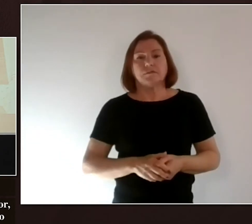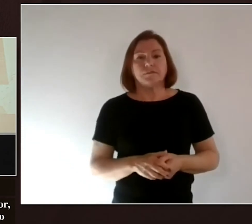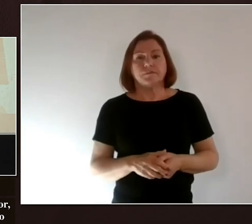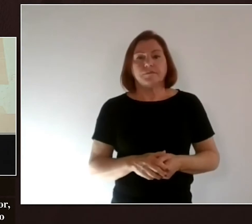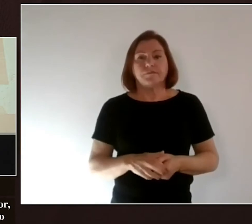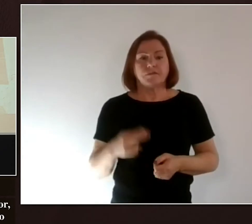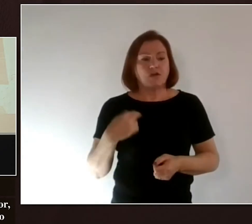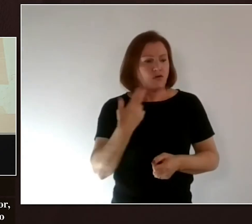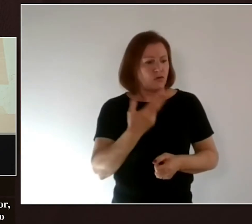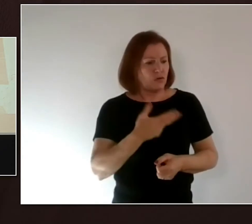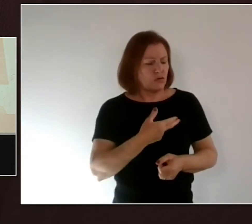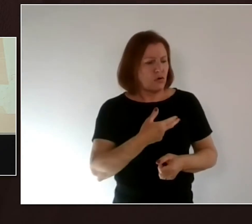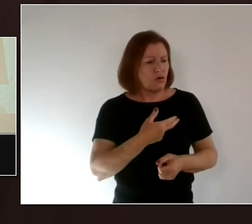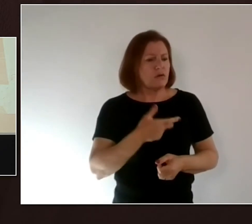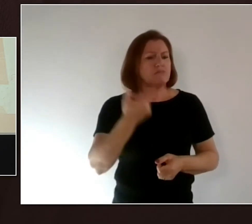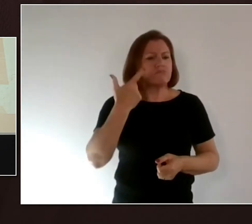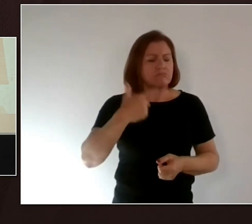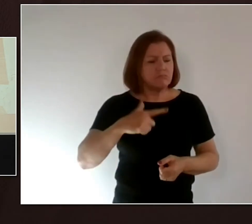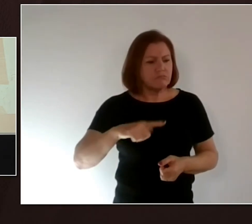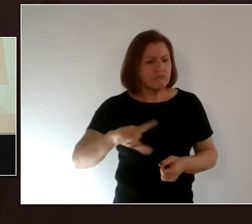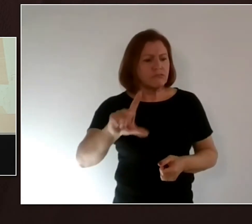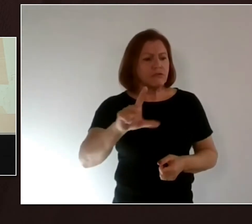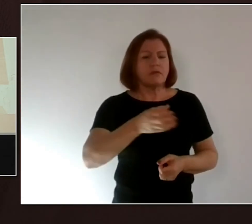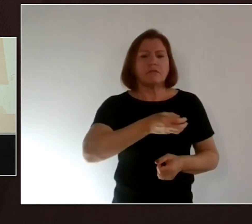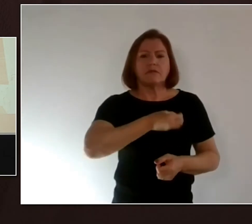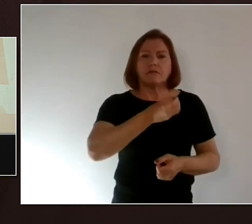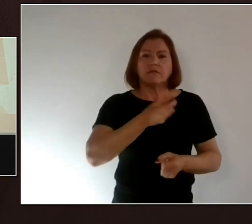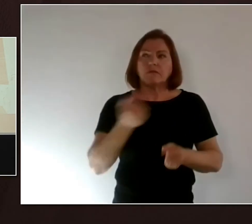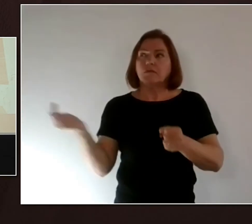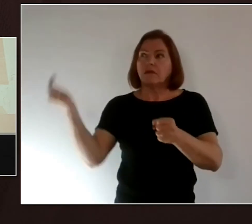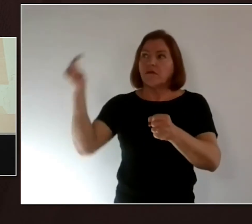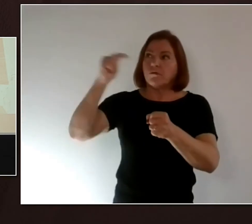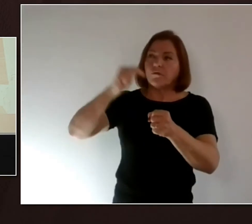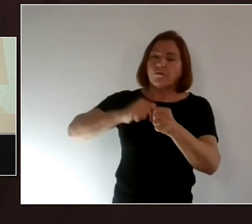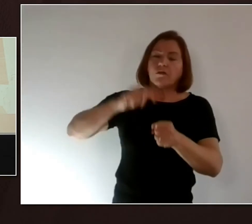se permanecemos até, né, a vinda do Senhor,